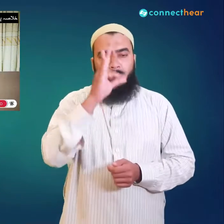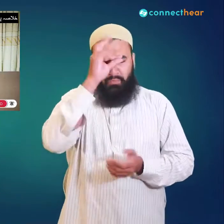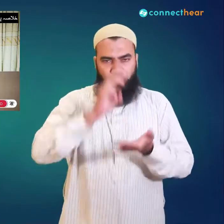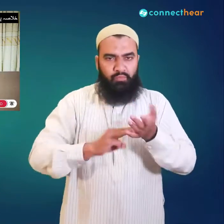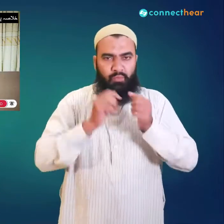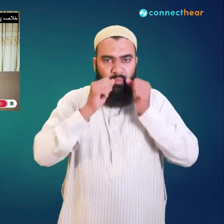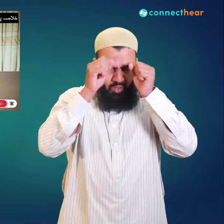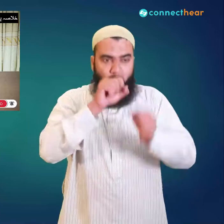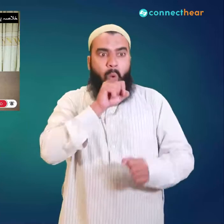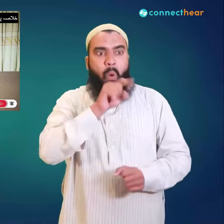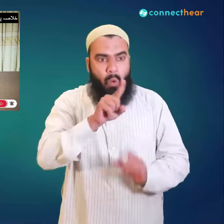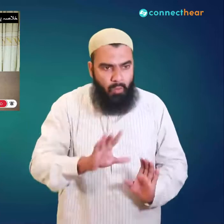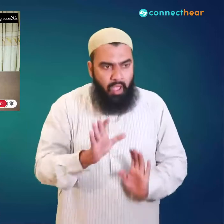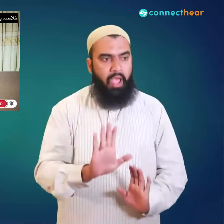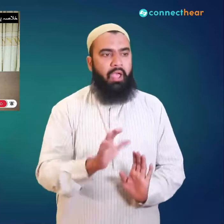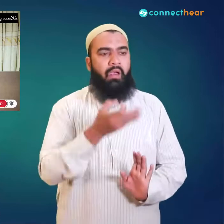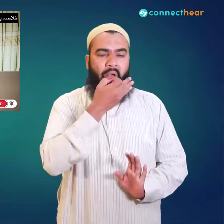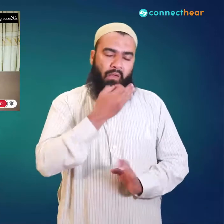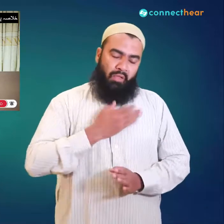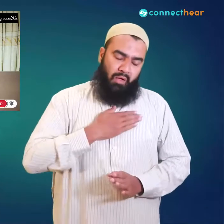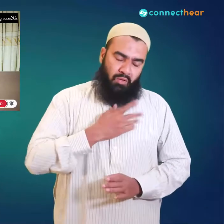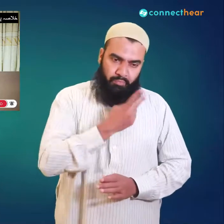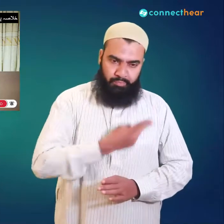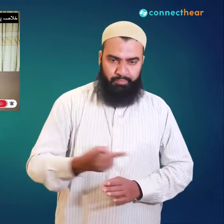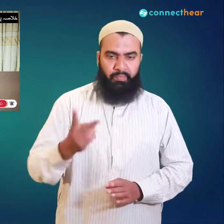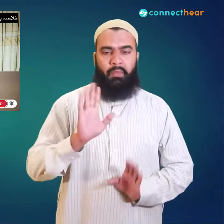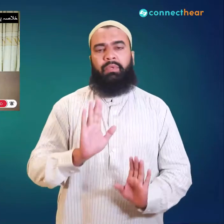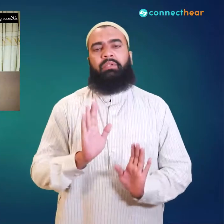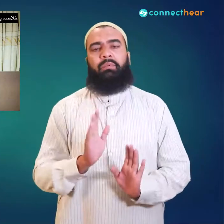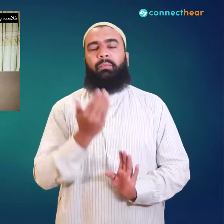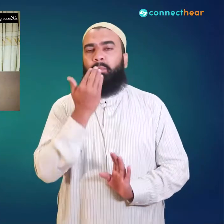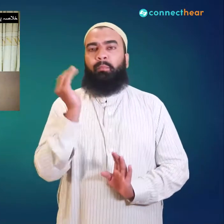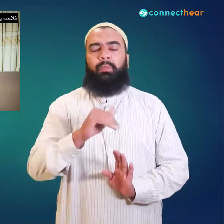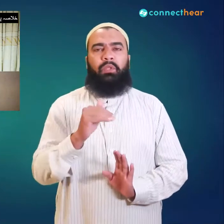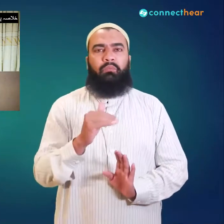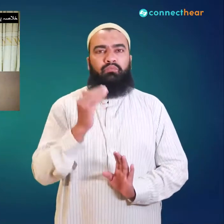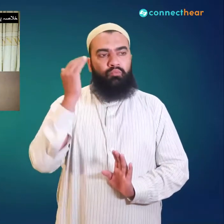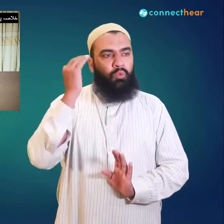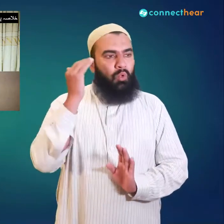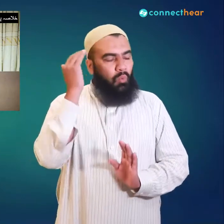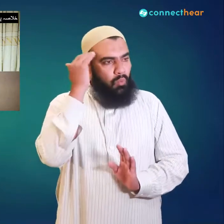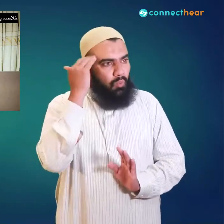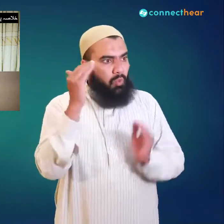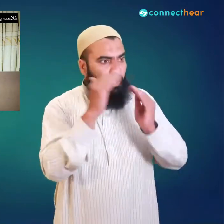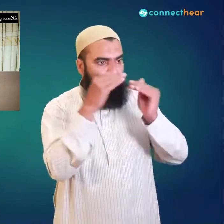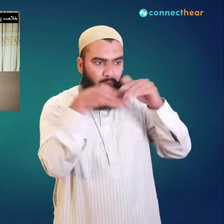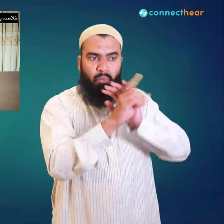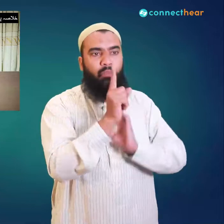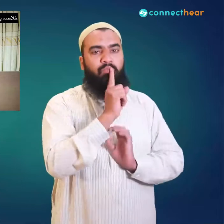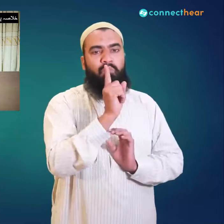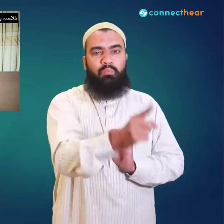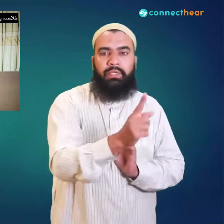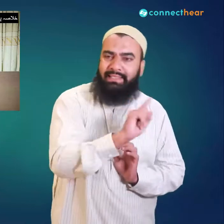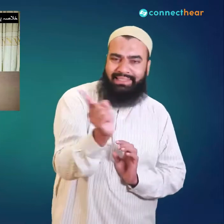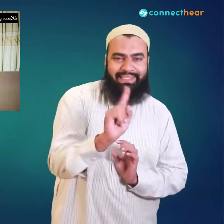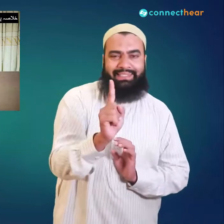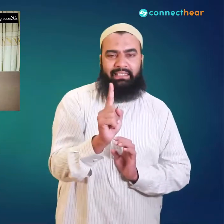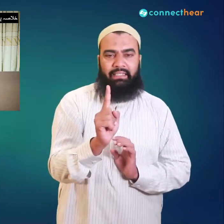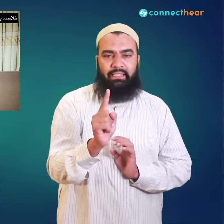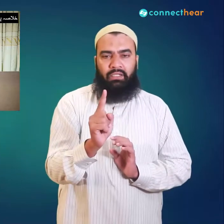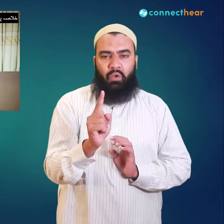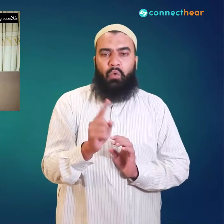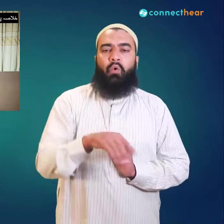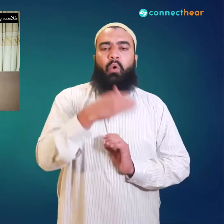وہ تھے جن پر عمل کرنے کا حکم دیا گیا کہ ان پر عمل پیرا ہوا جائے، اور اس کے